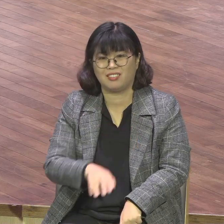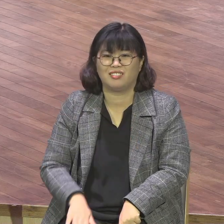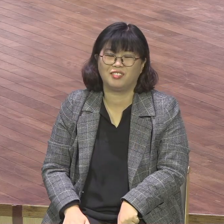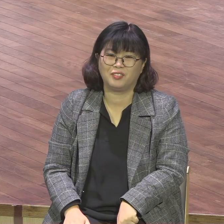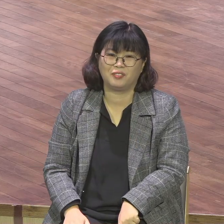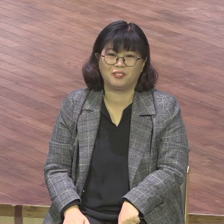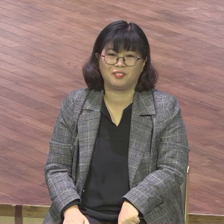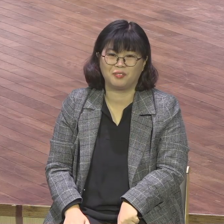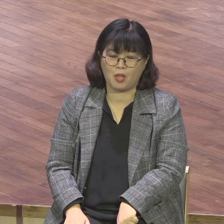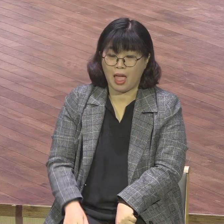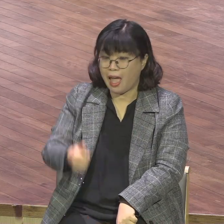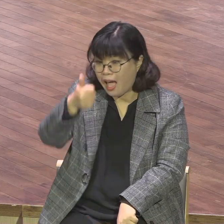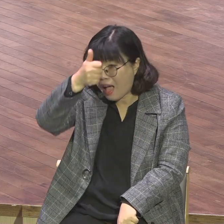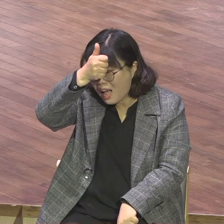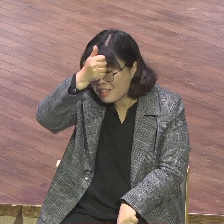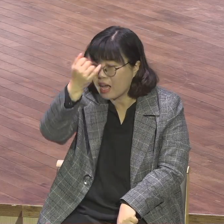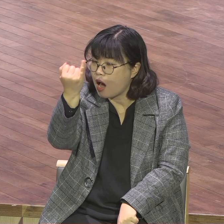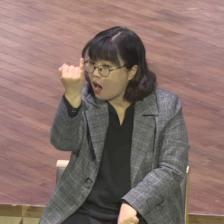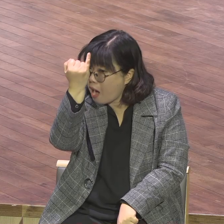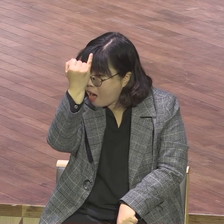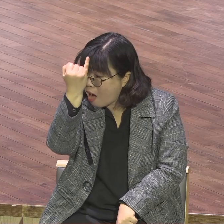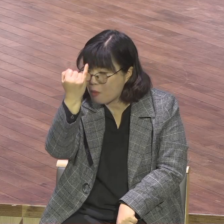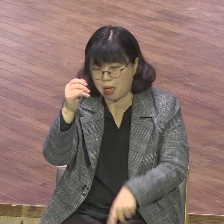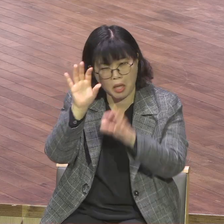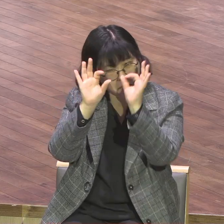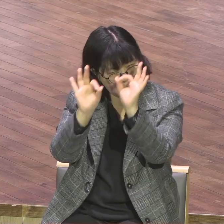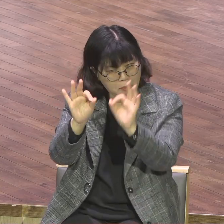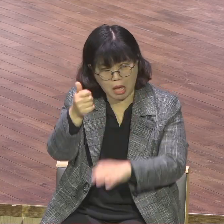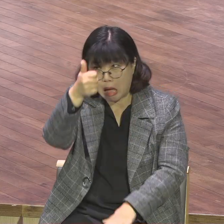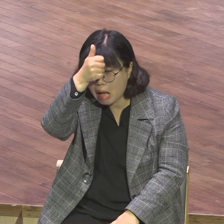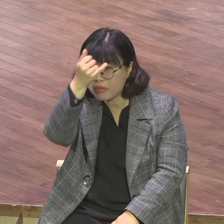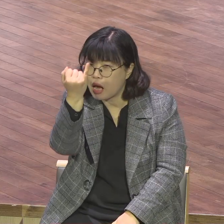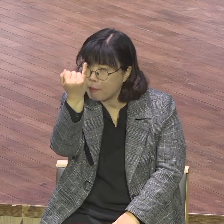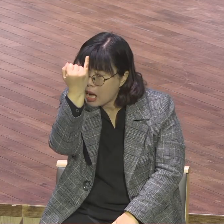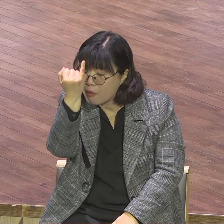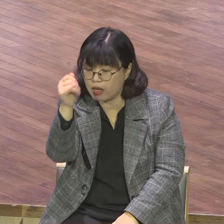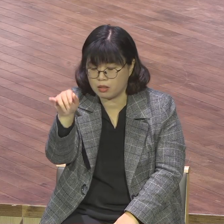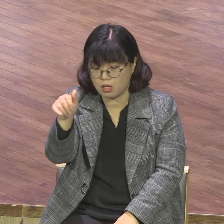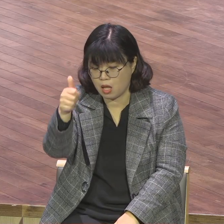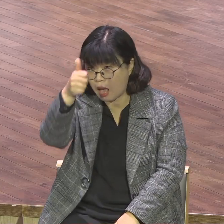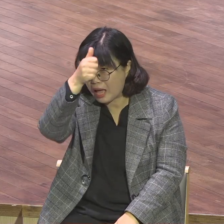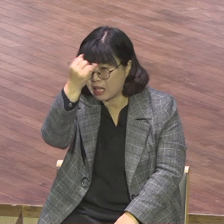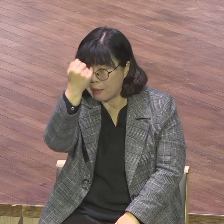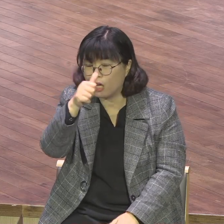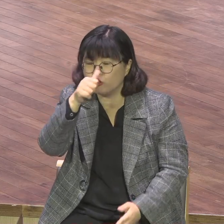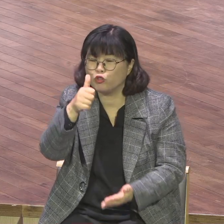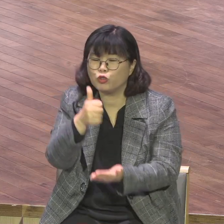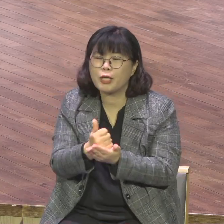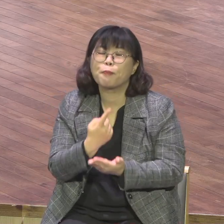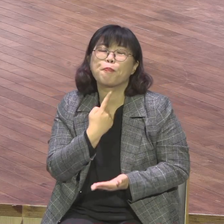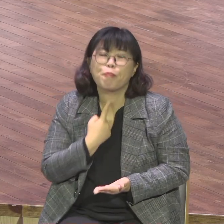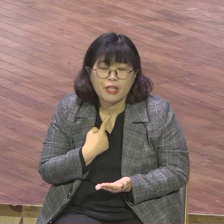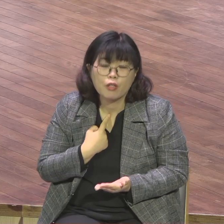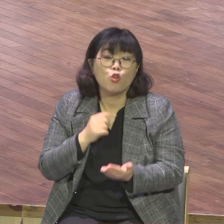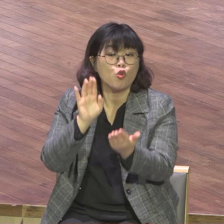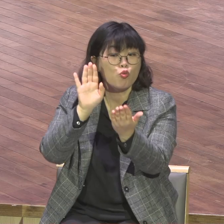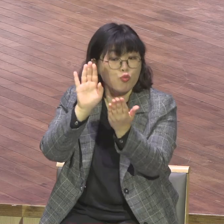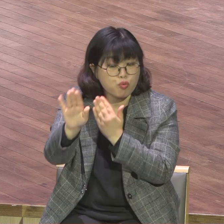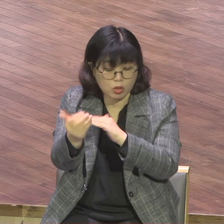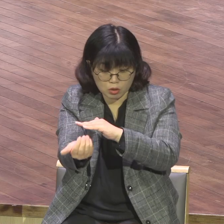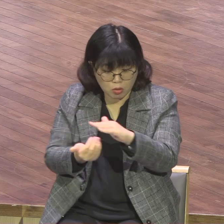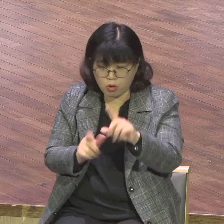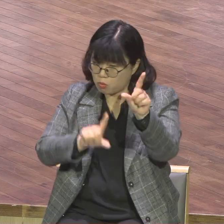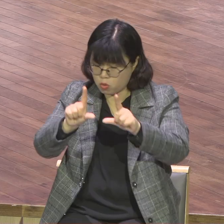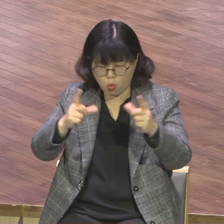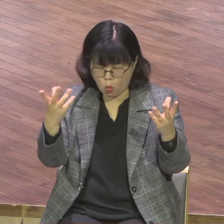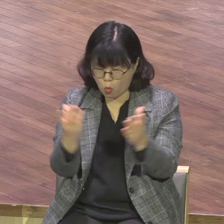보세요. 이 죄를 범하기 전과 죄를 범한 후를 보세요. 죄를 범하기 전에는 정말